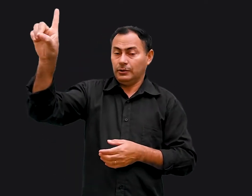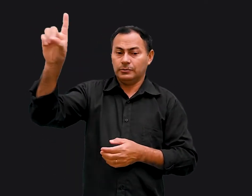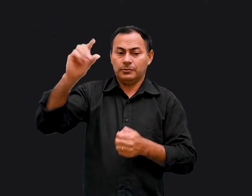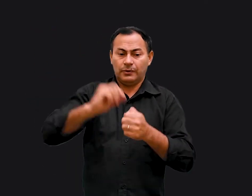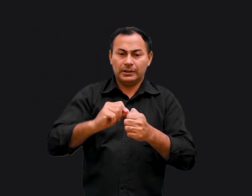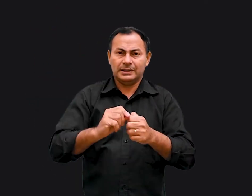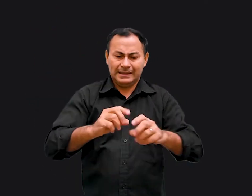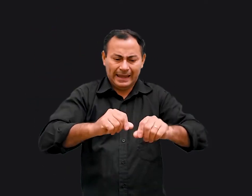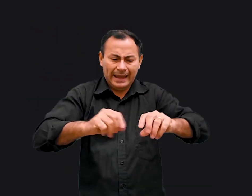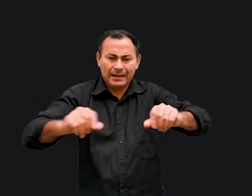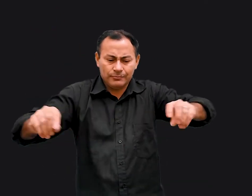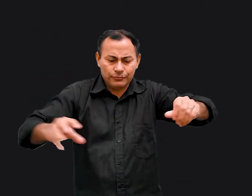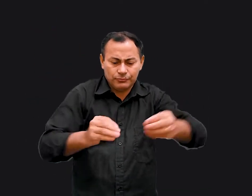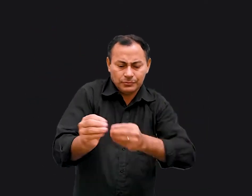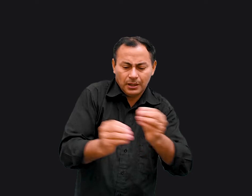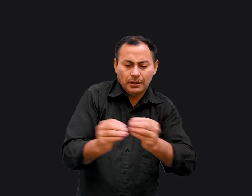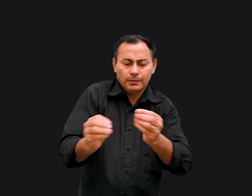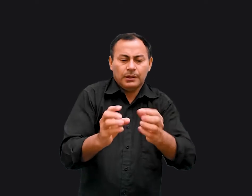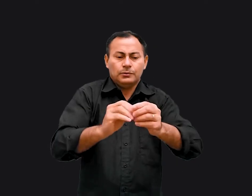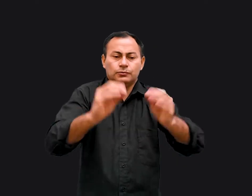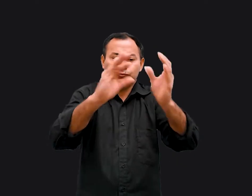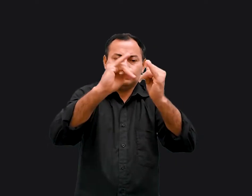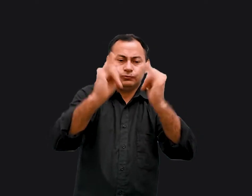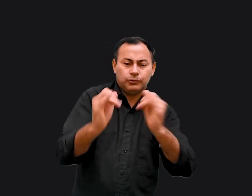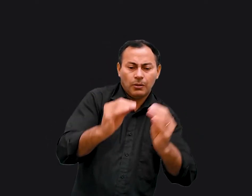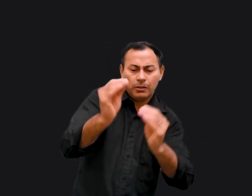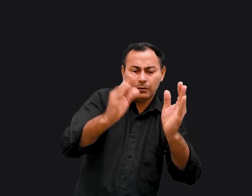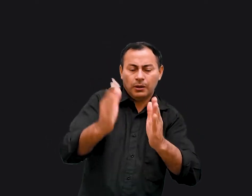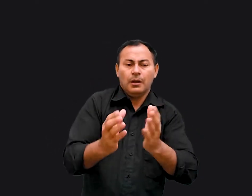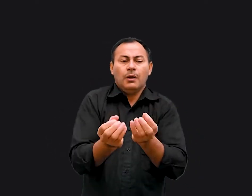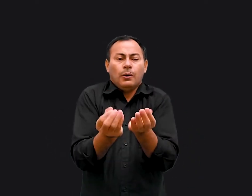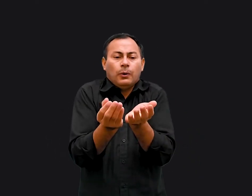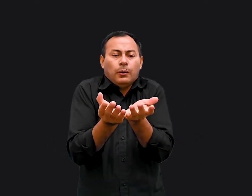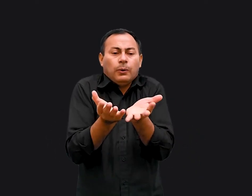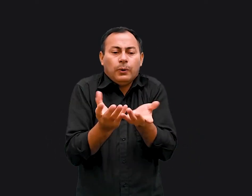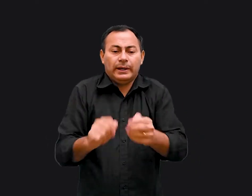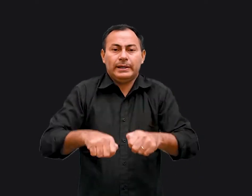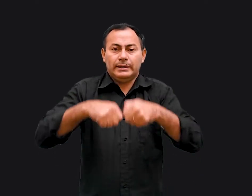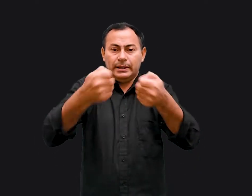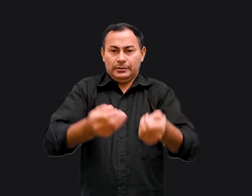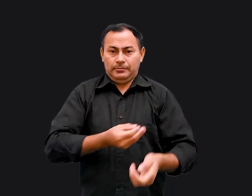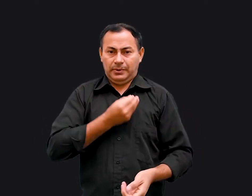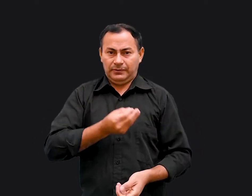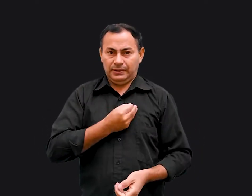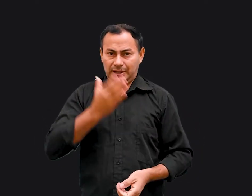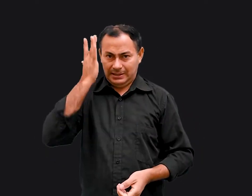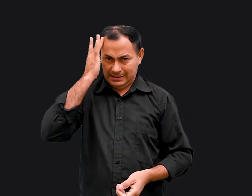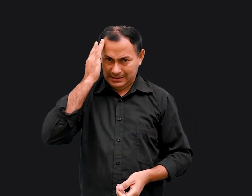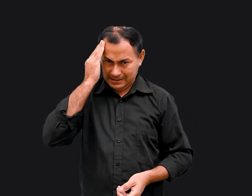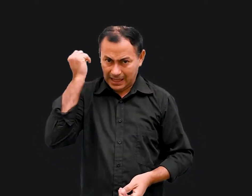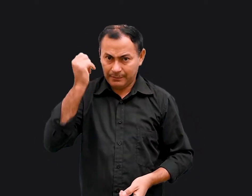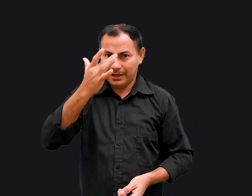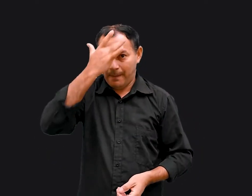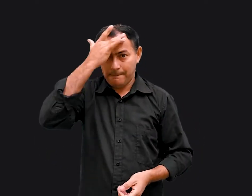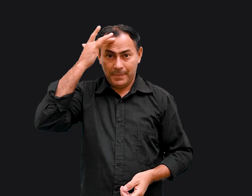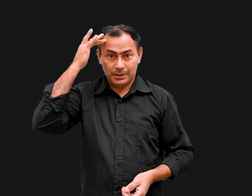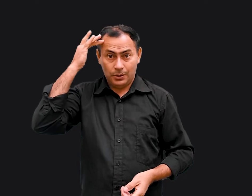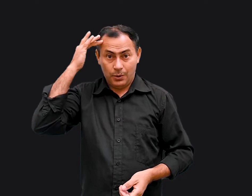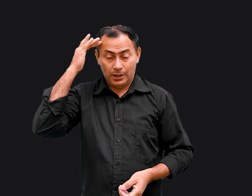terra e depois sopra para dentro dela, lhe dando a vida. Sabe, o homem se torna uma alma viva, um espírito